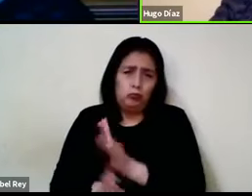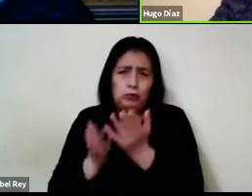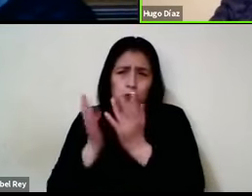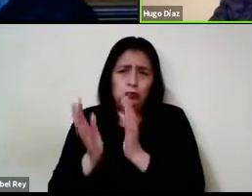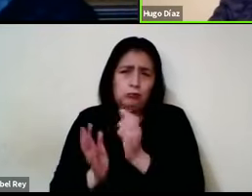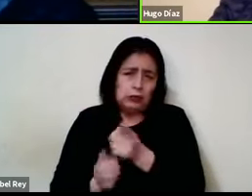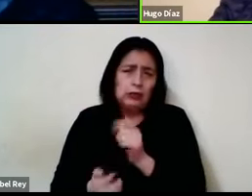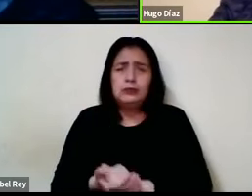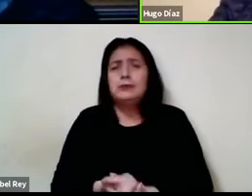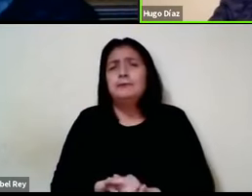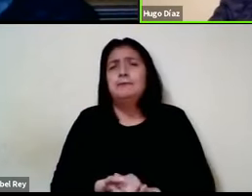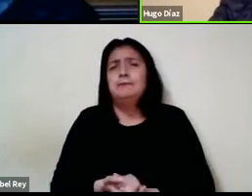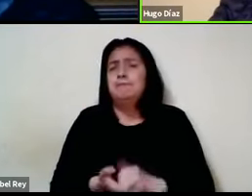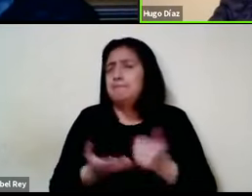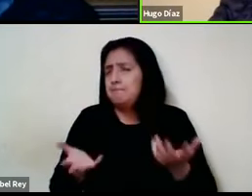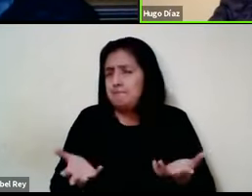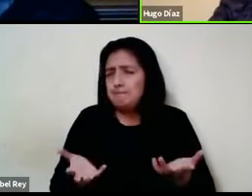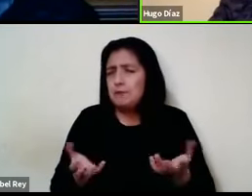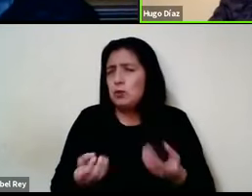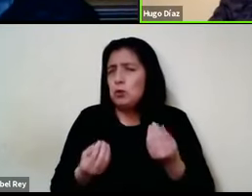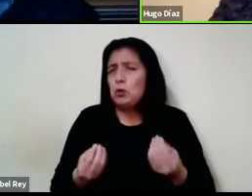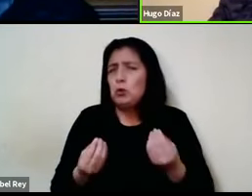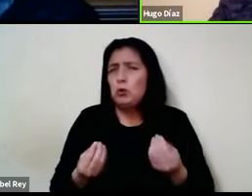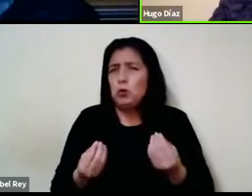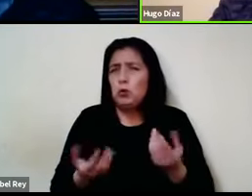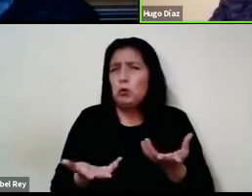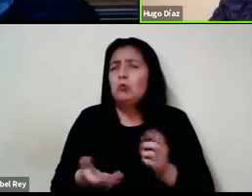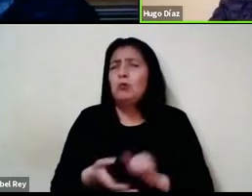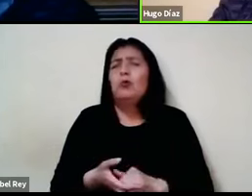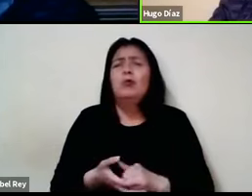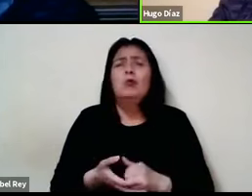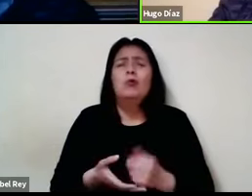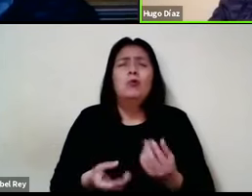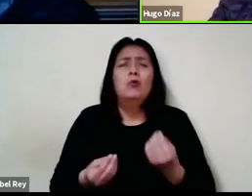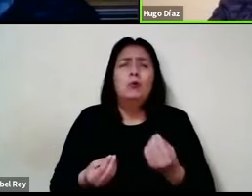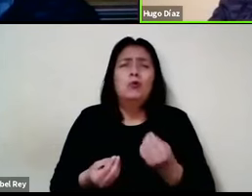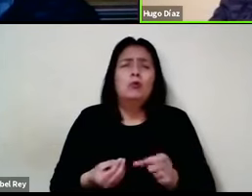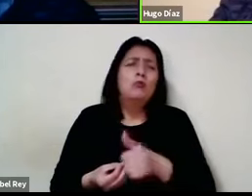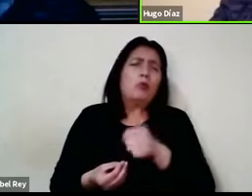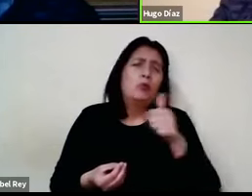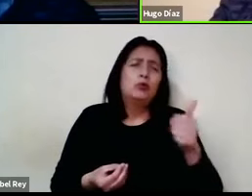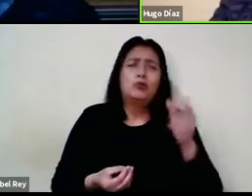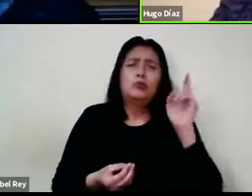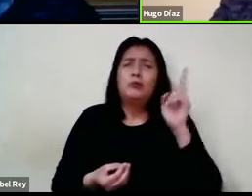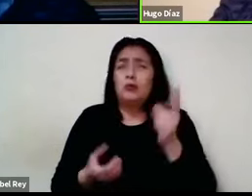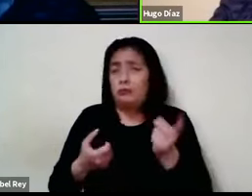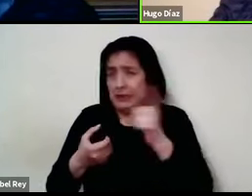estudiantes. ¿Cómo es el involucramiento de otros profesores